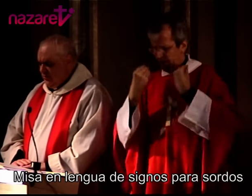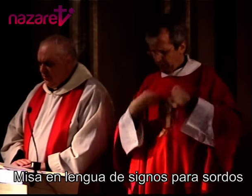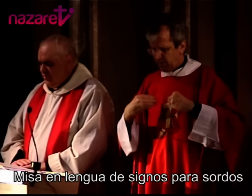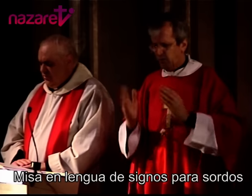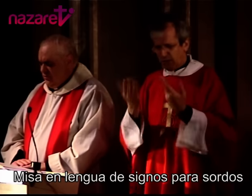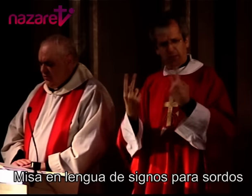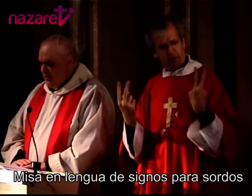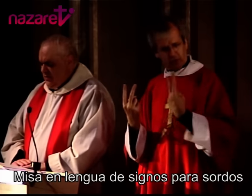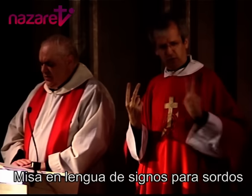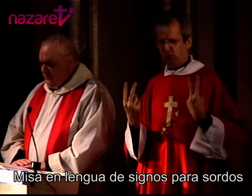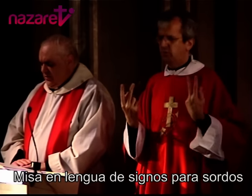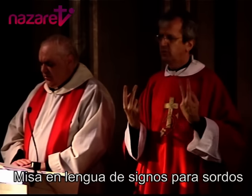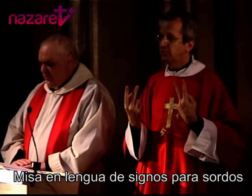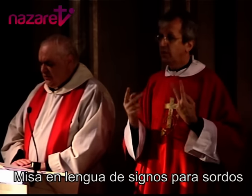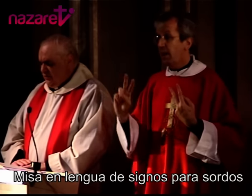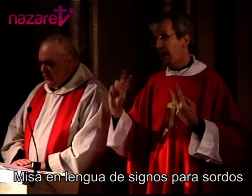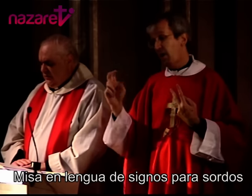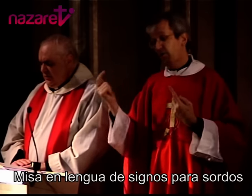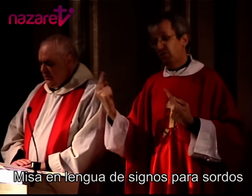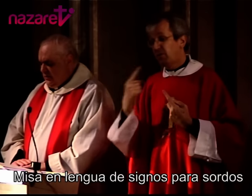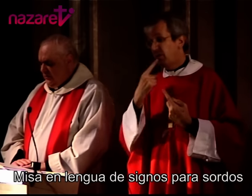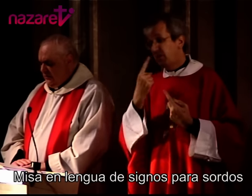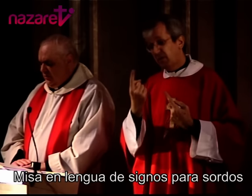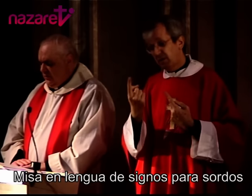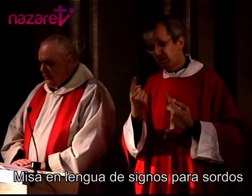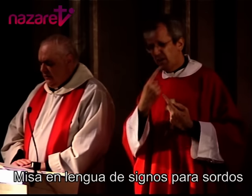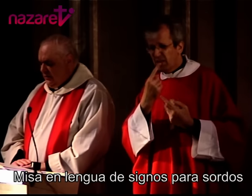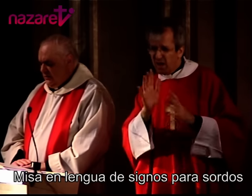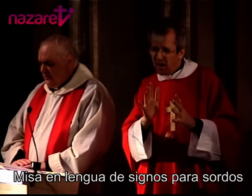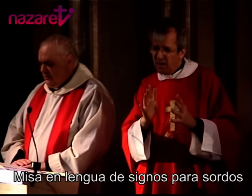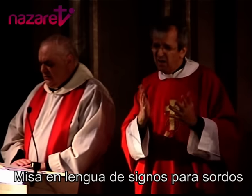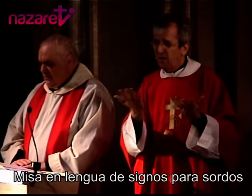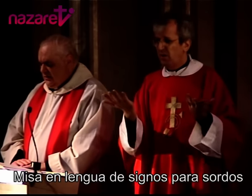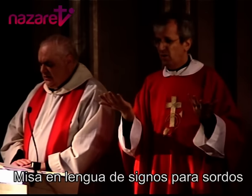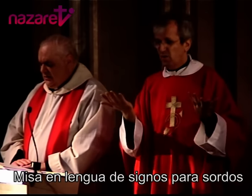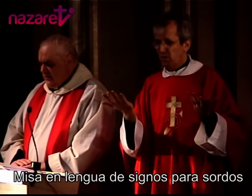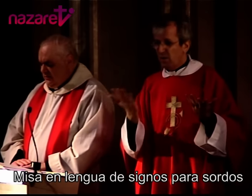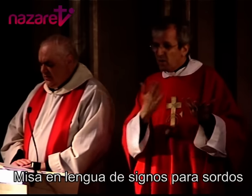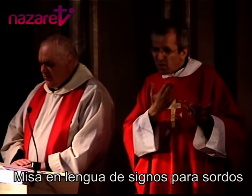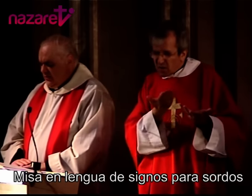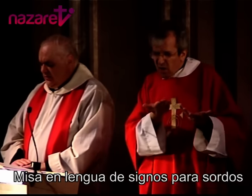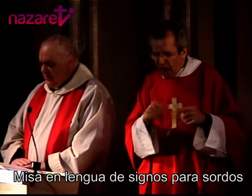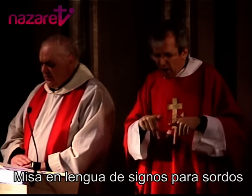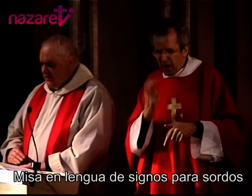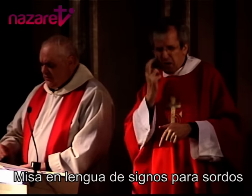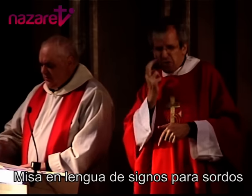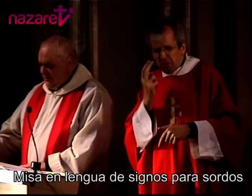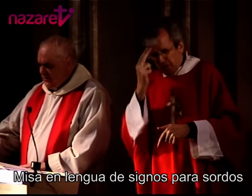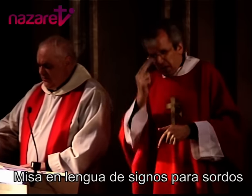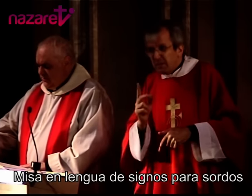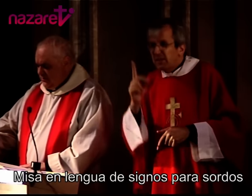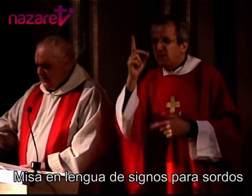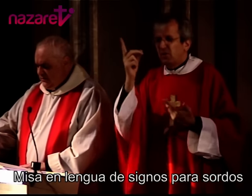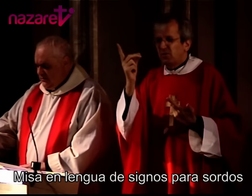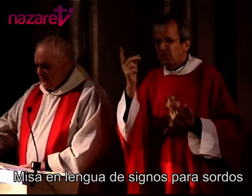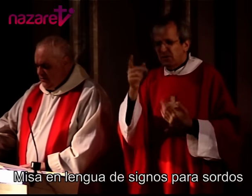a nosotros. Pero el otro, respondiéndole e increpándolo, le decía: ni siquiera temes tú a Dios estando en la